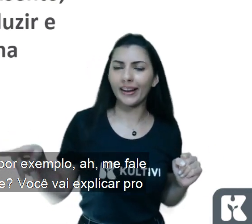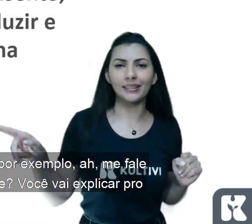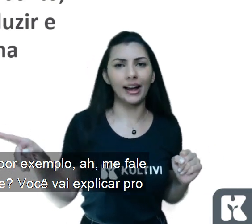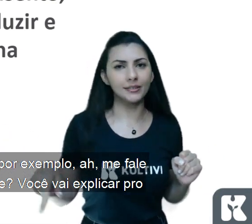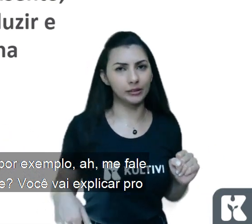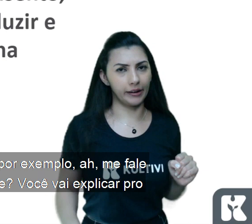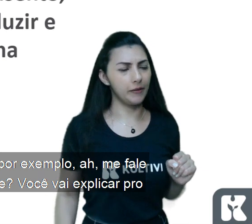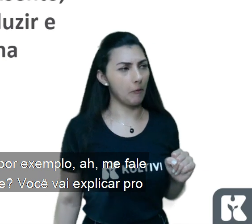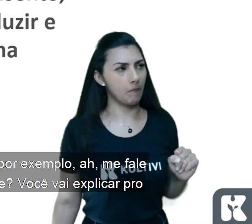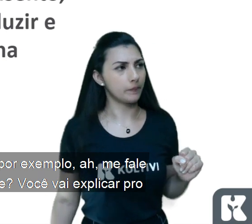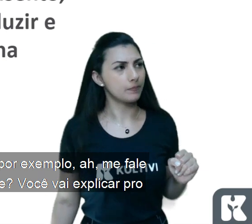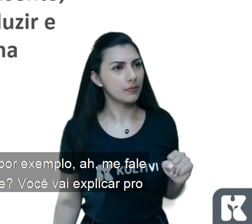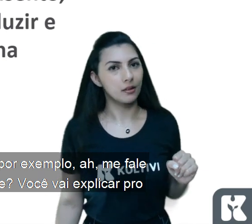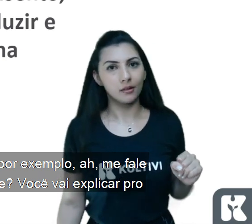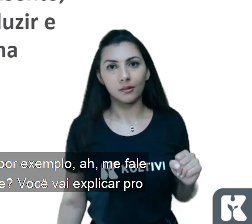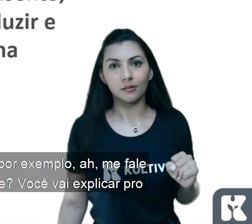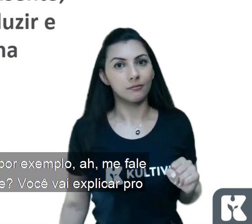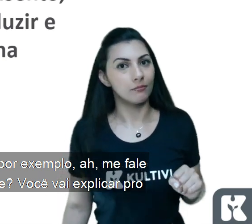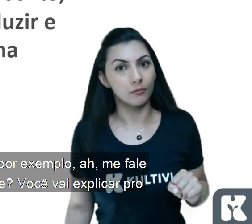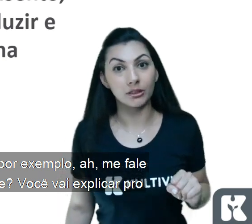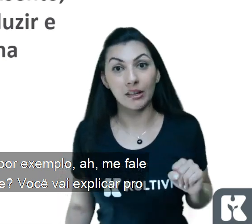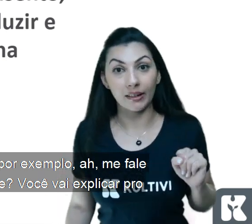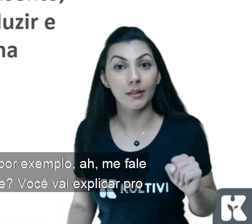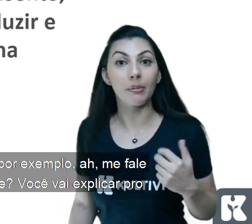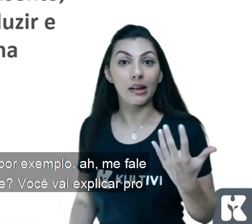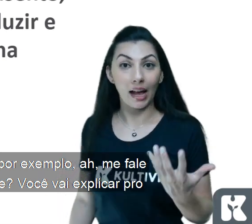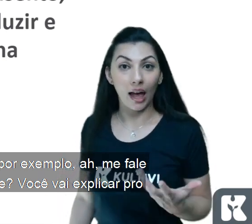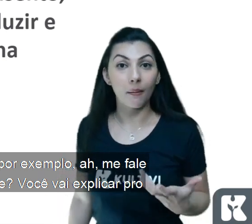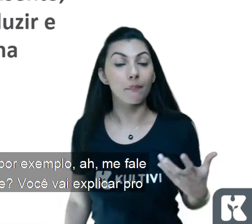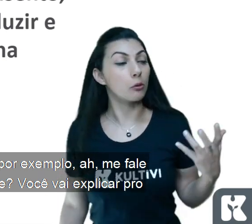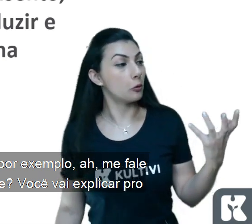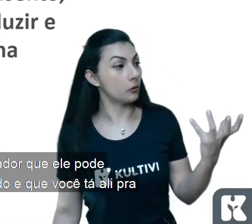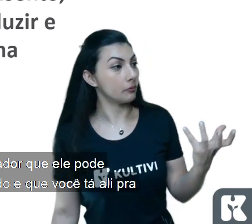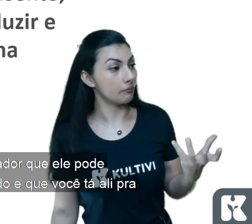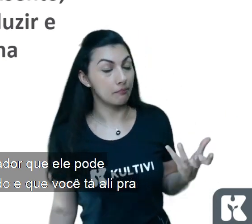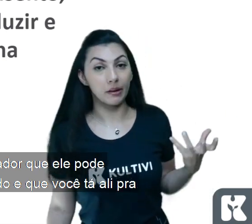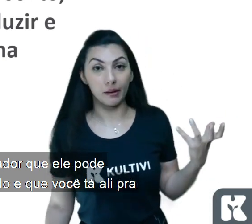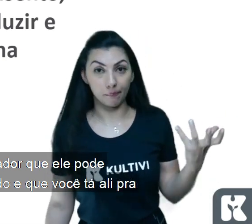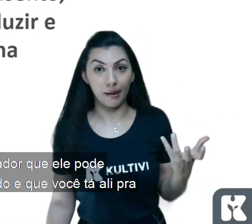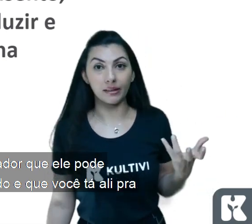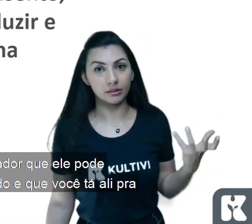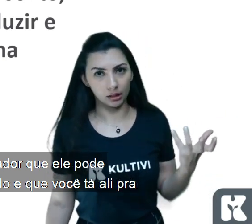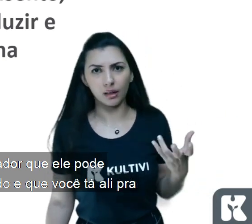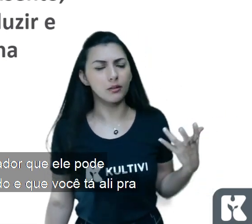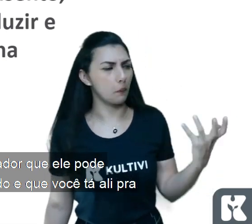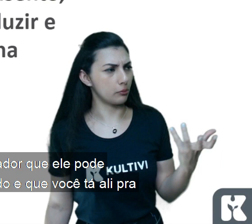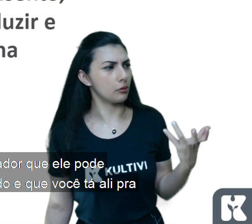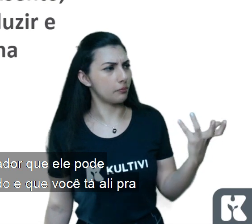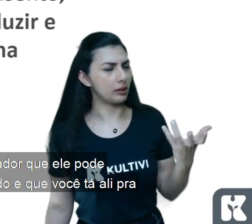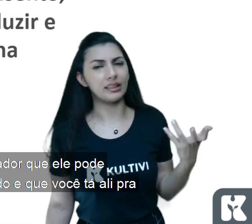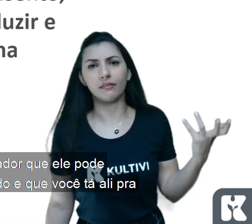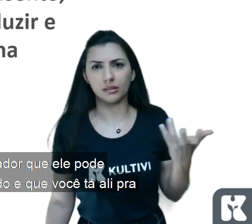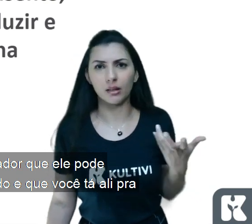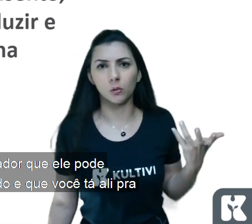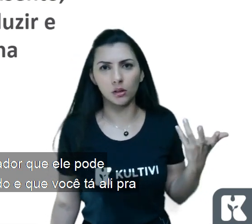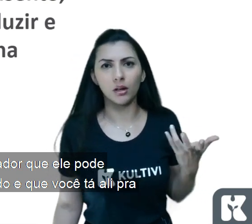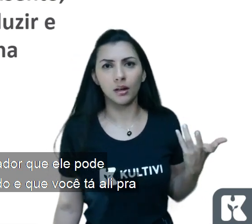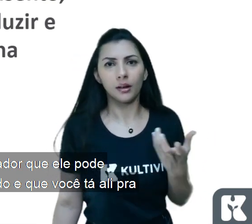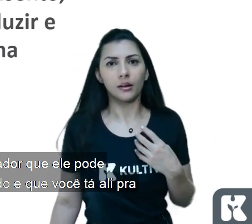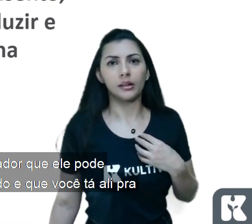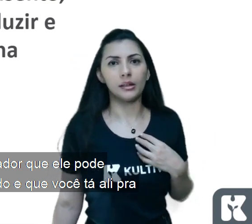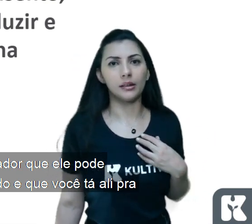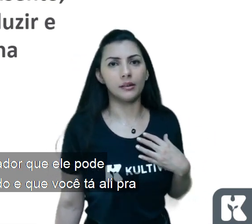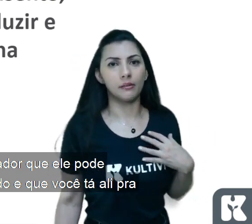é a idade dele. Você vai explicar para o palestrante ou para o